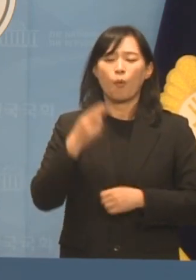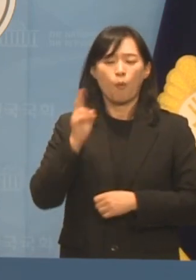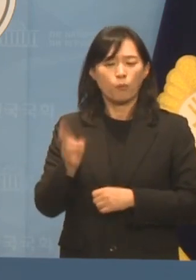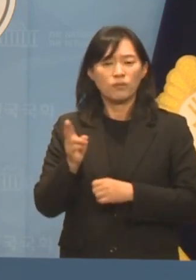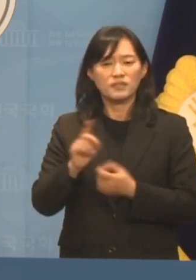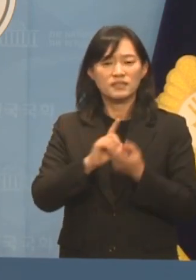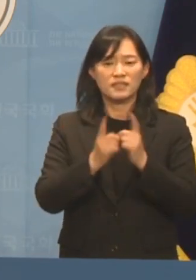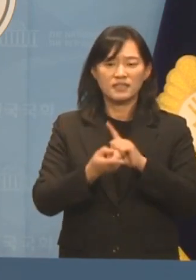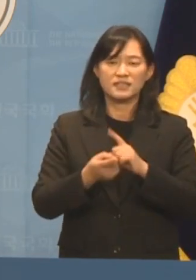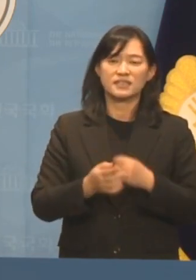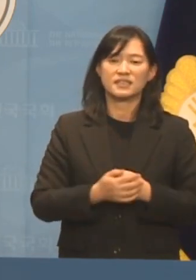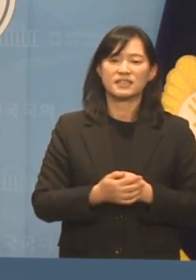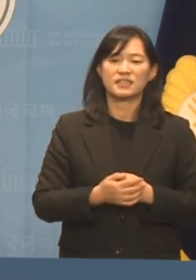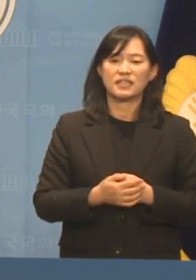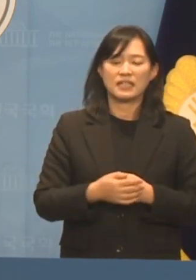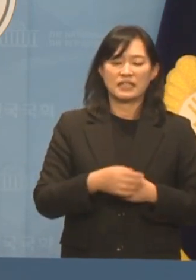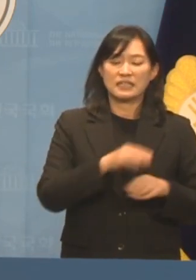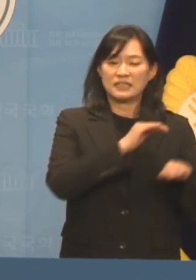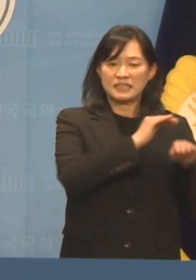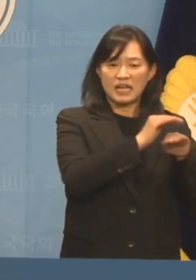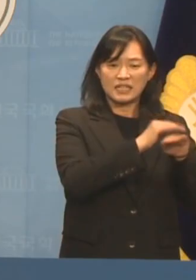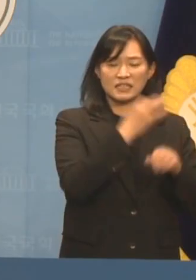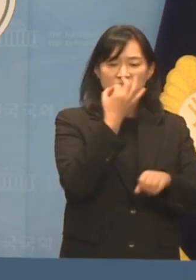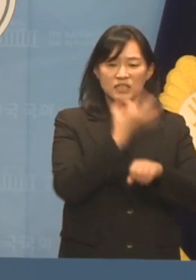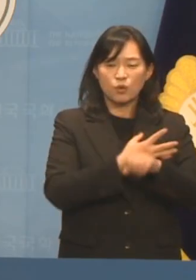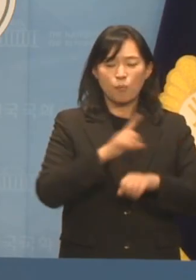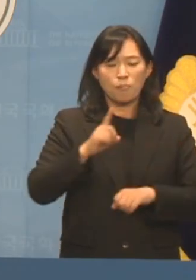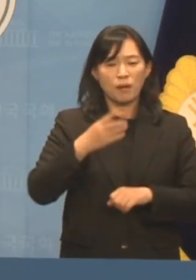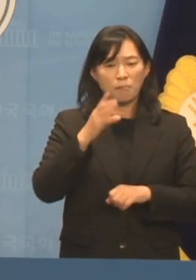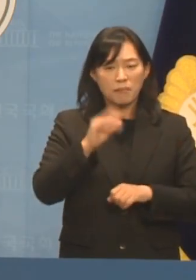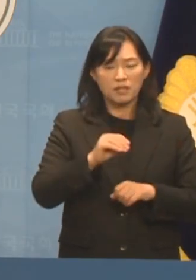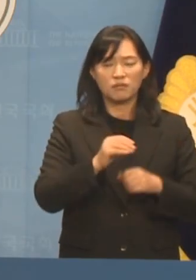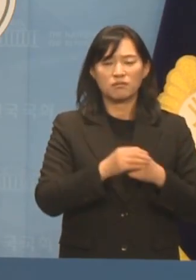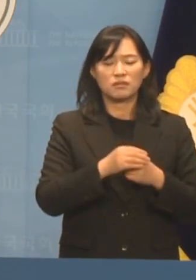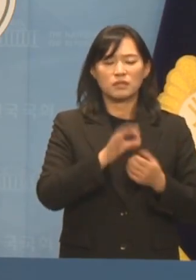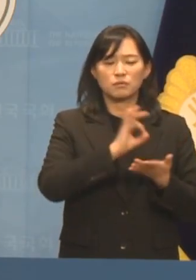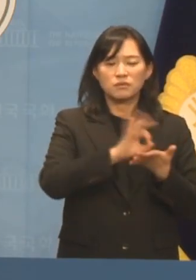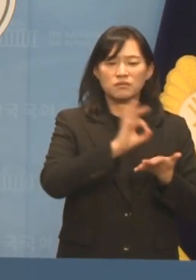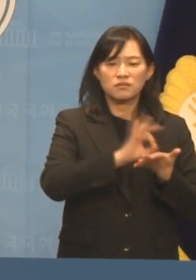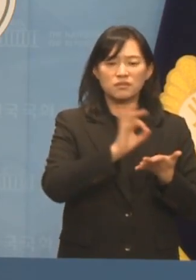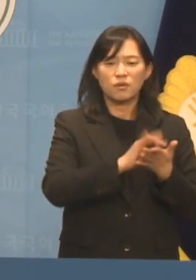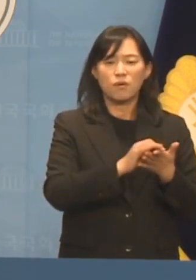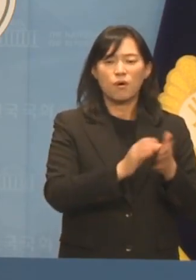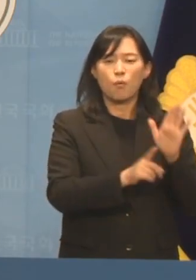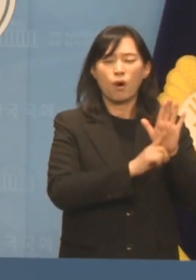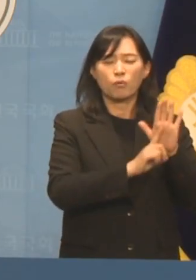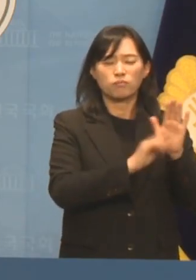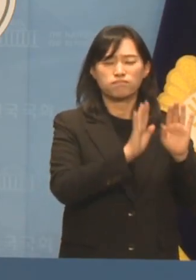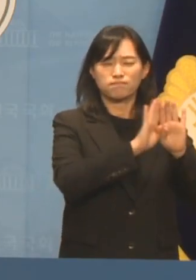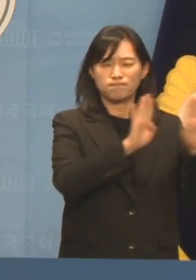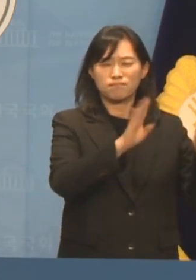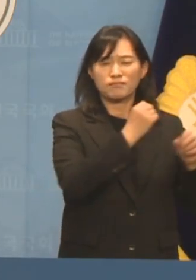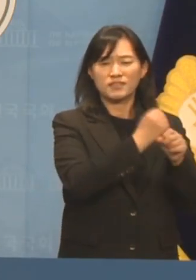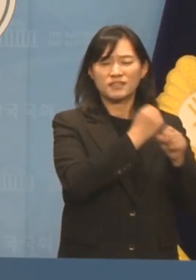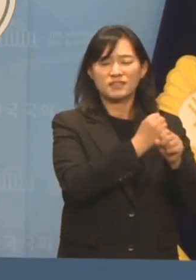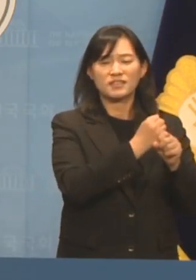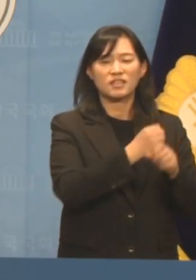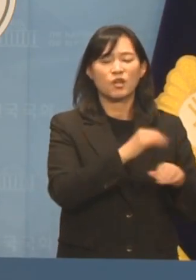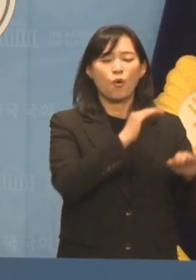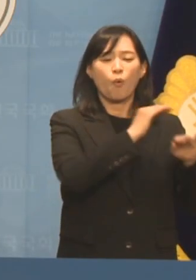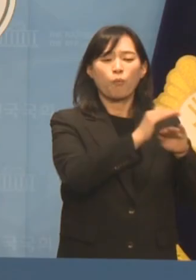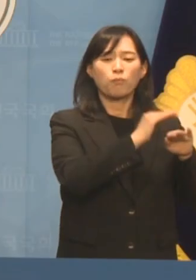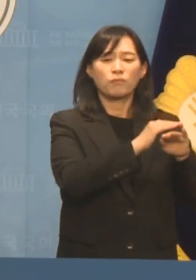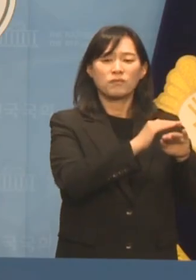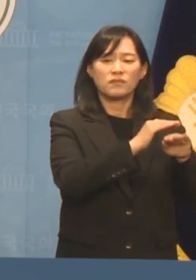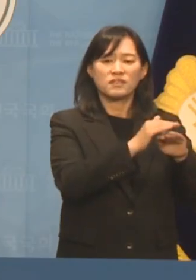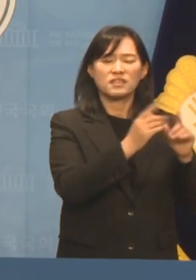대신 수천만 원의 차량을 구입하고 100만 원 가까이 들여 차량에 홈플러스 광고를 도색하는 등 어찌 보면 홈플러스에